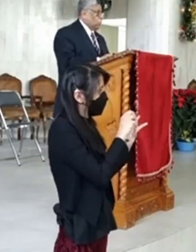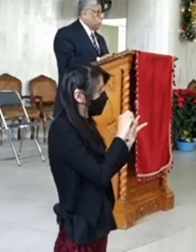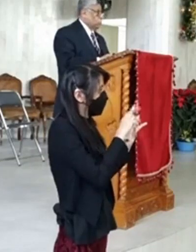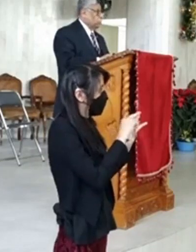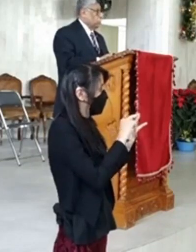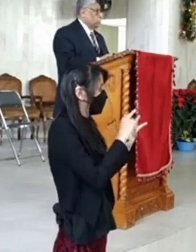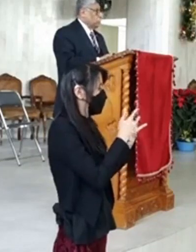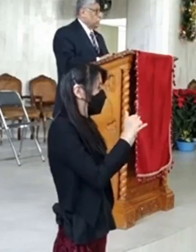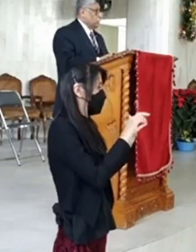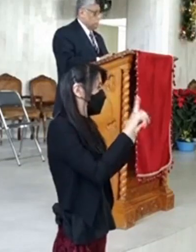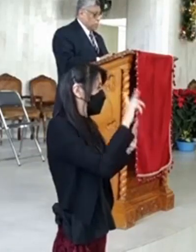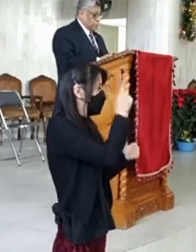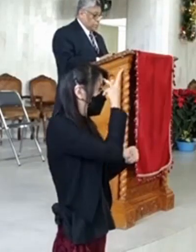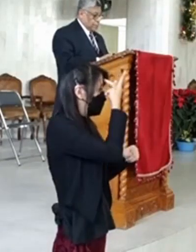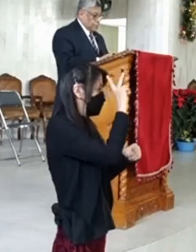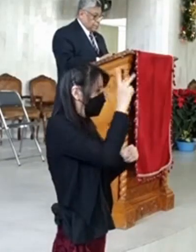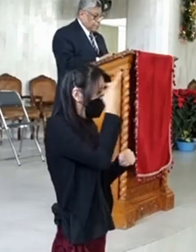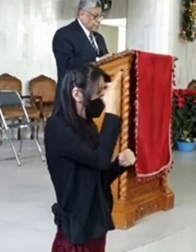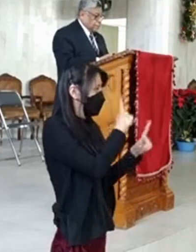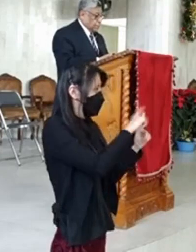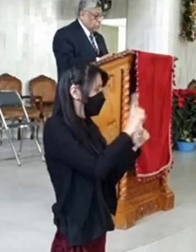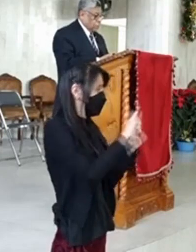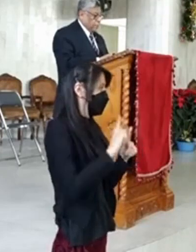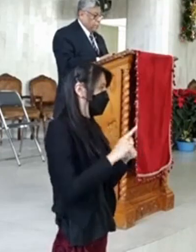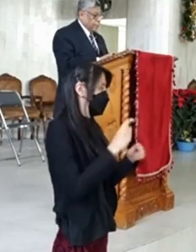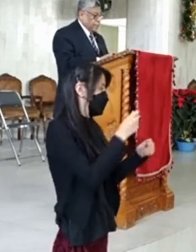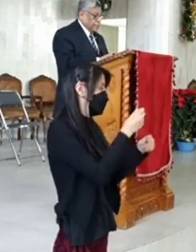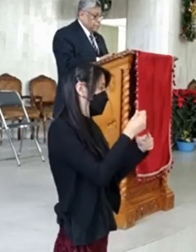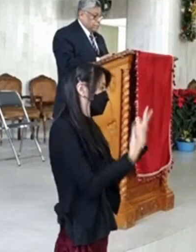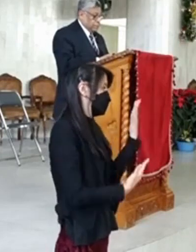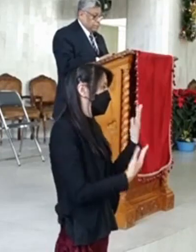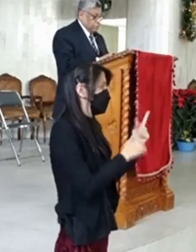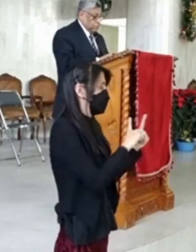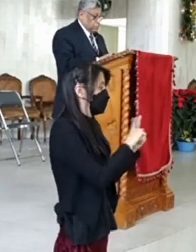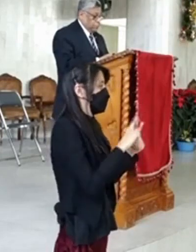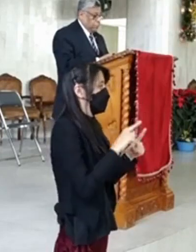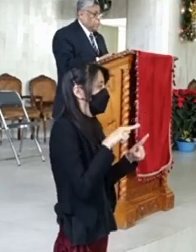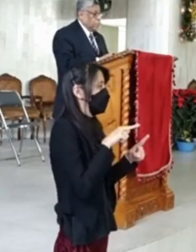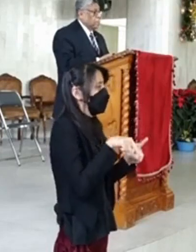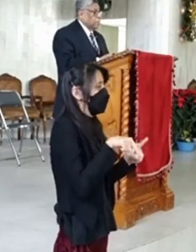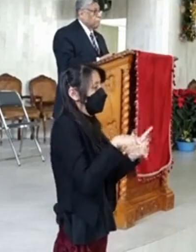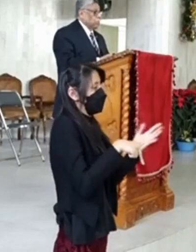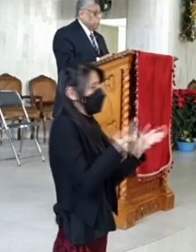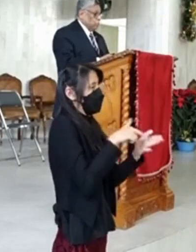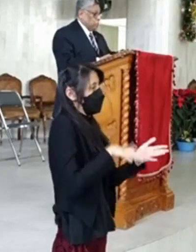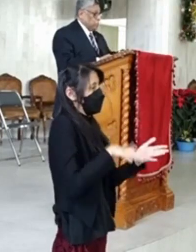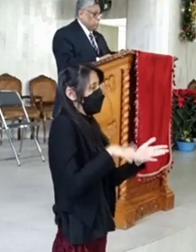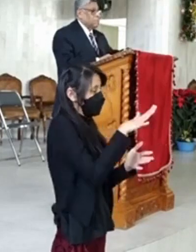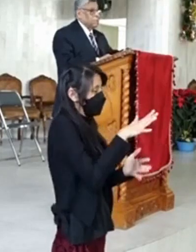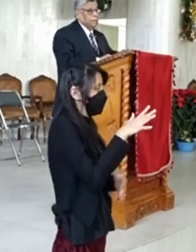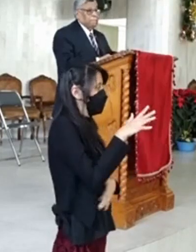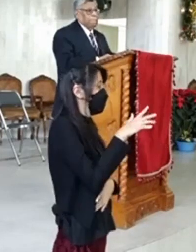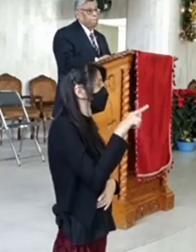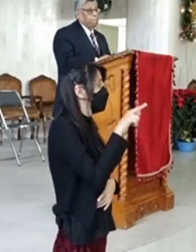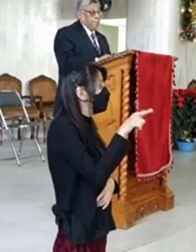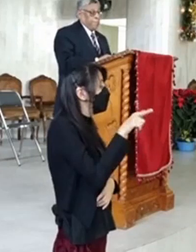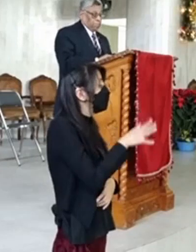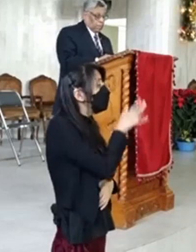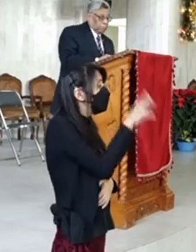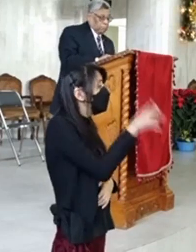y muchos siervos que han estado en ese presbiterio. El motivo de nuestra